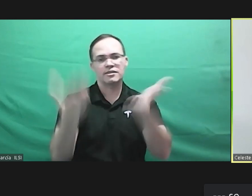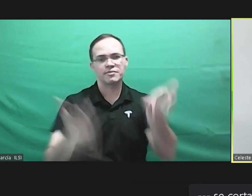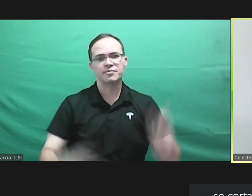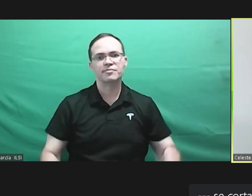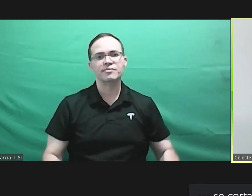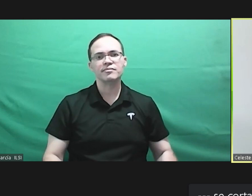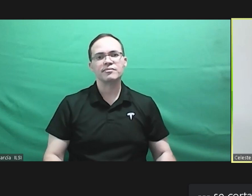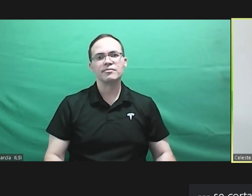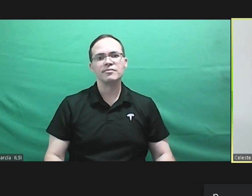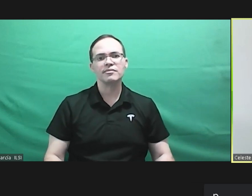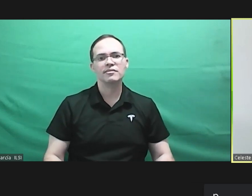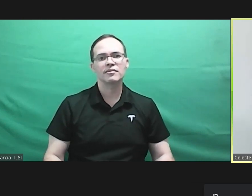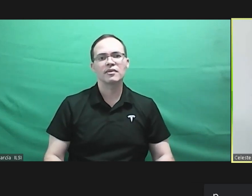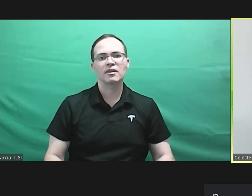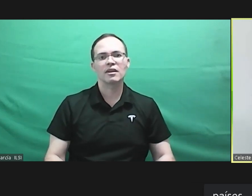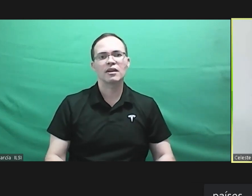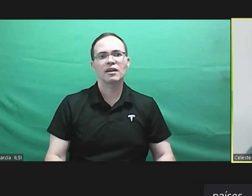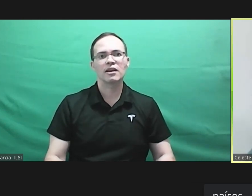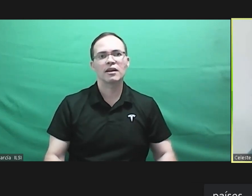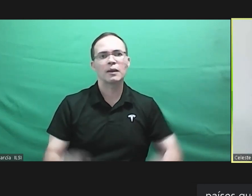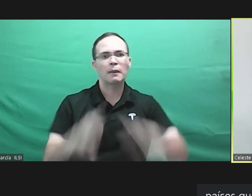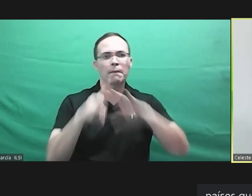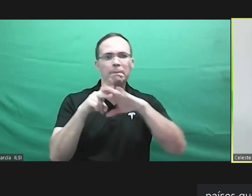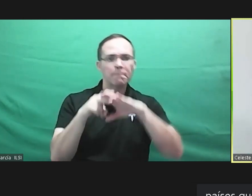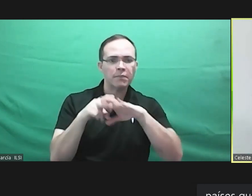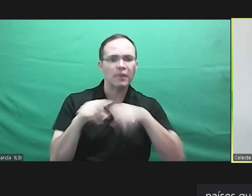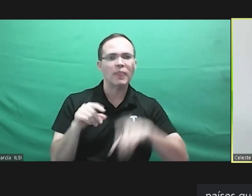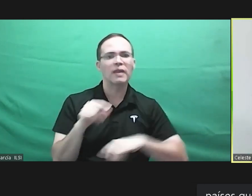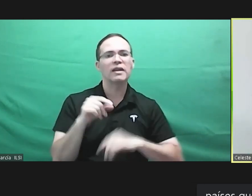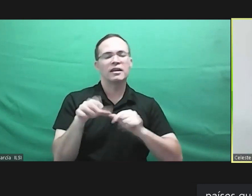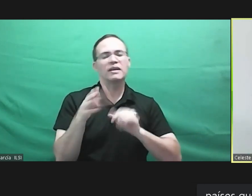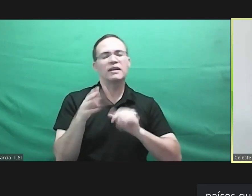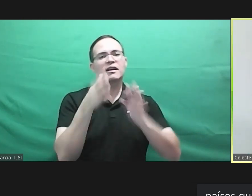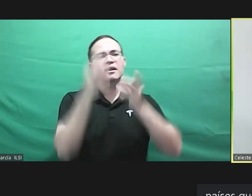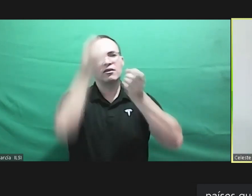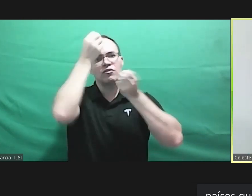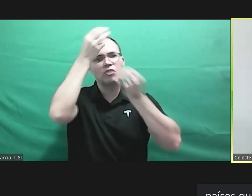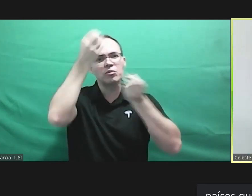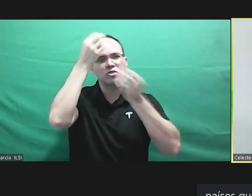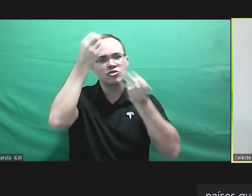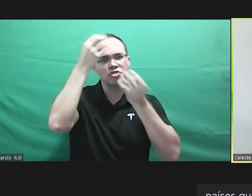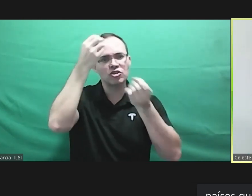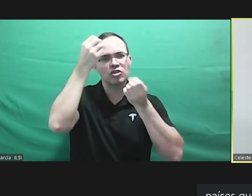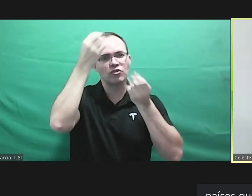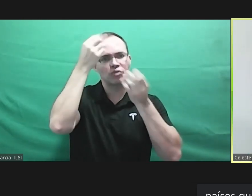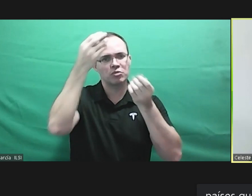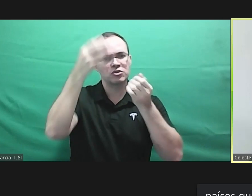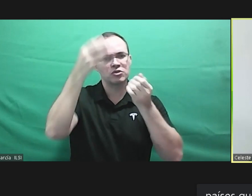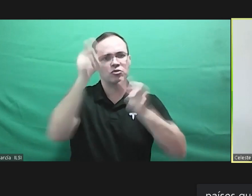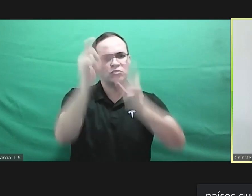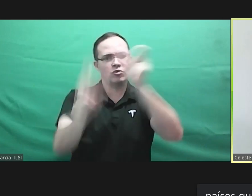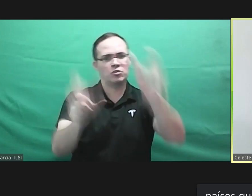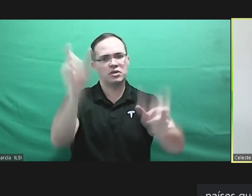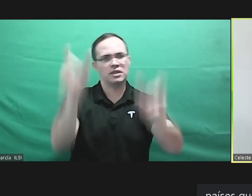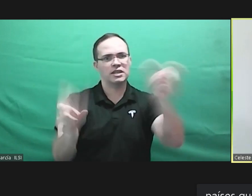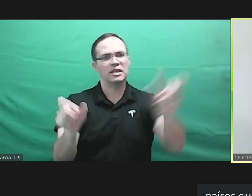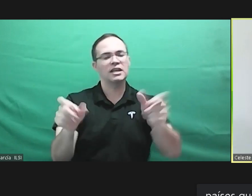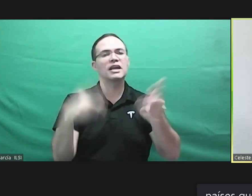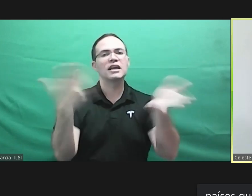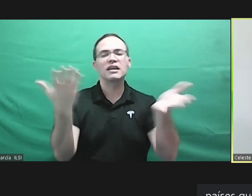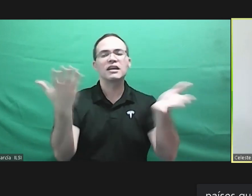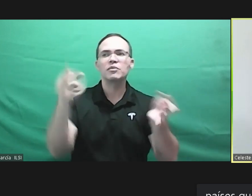Países que en sus acceso a la información pública, ¿no? Entonces, bueno, hacer pedidos de acceso a la información para identificar qué tiene el Estado y qué no